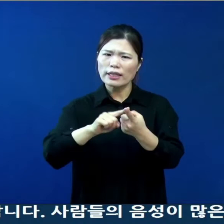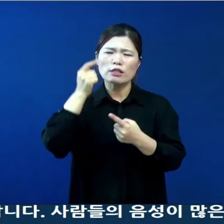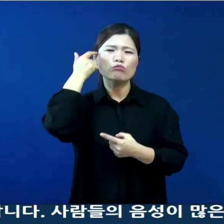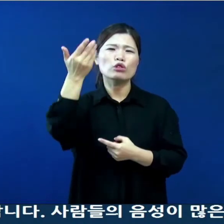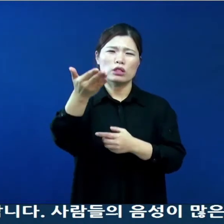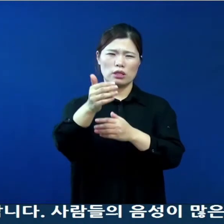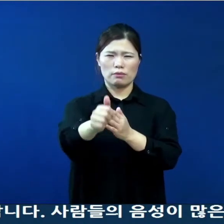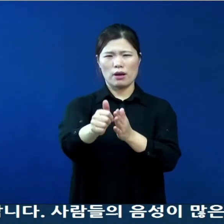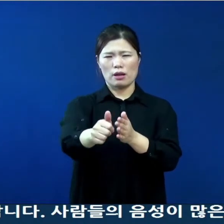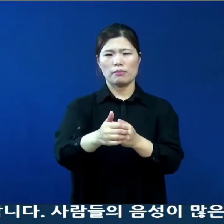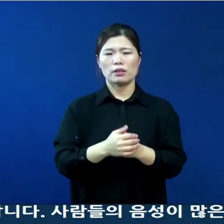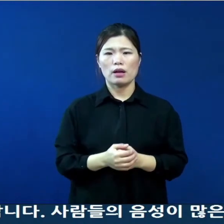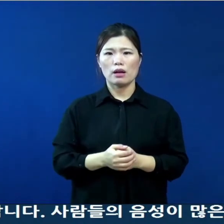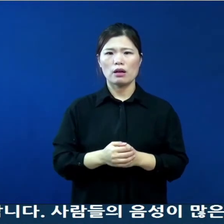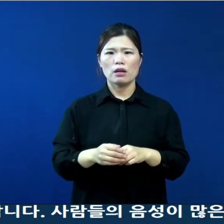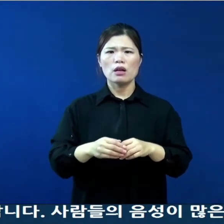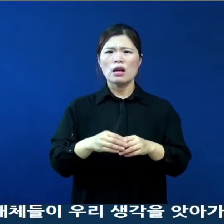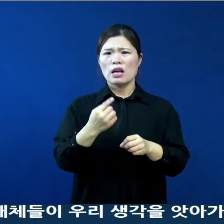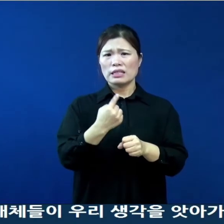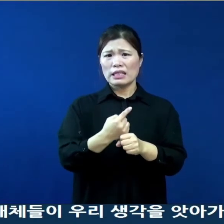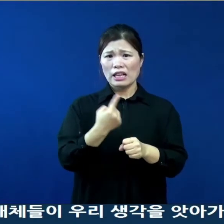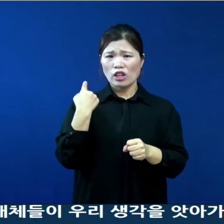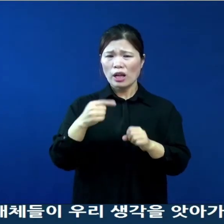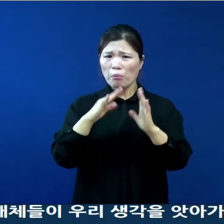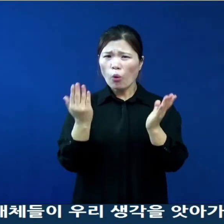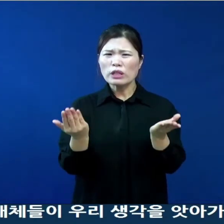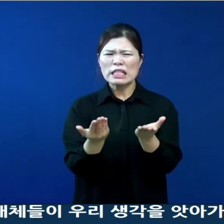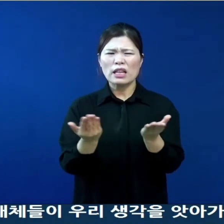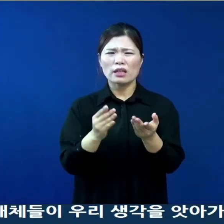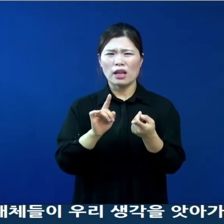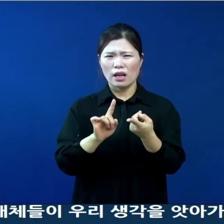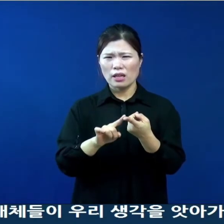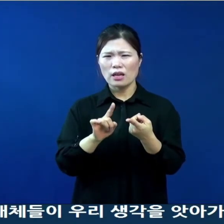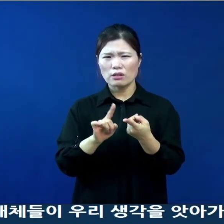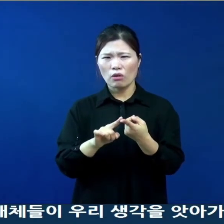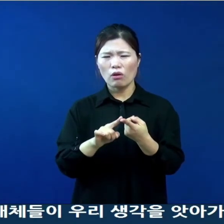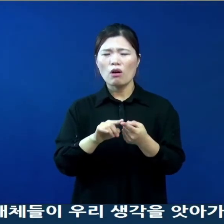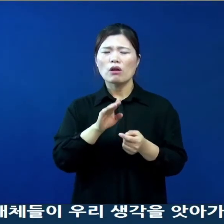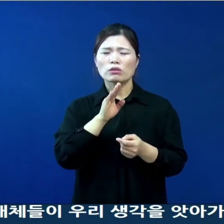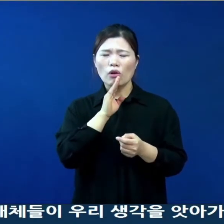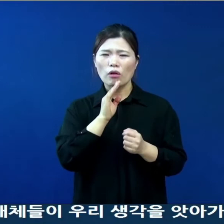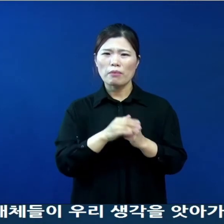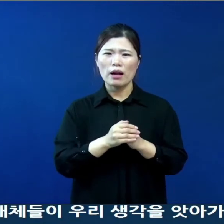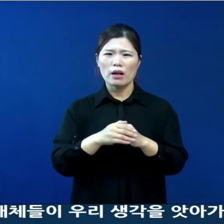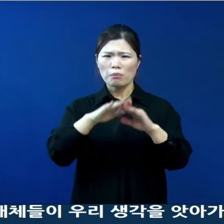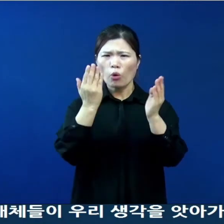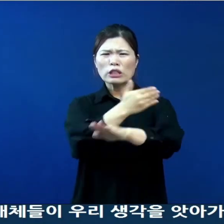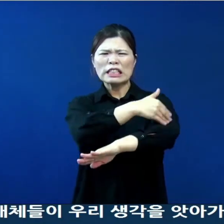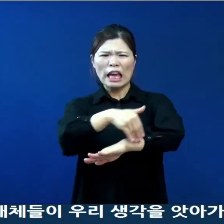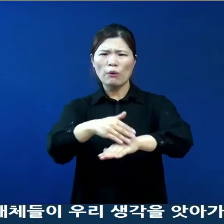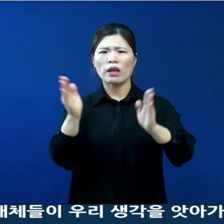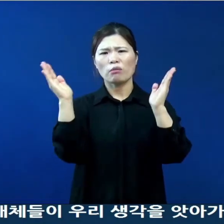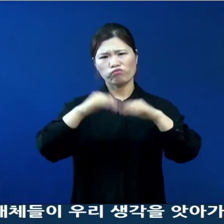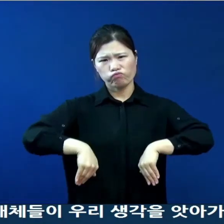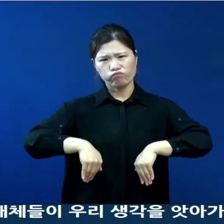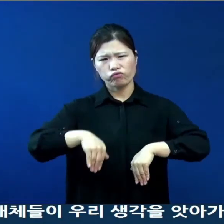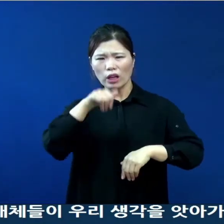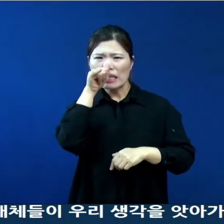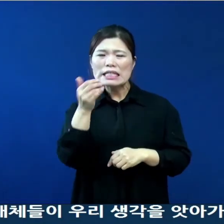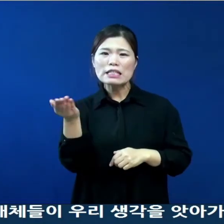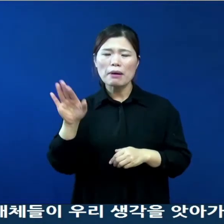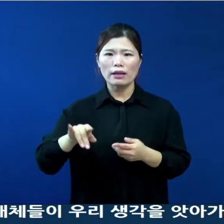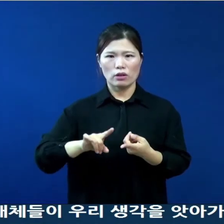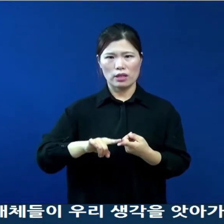계획들을 무산시킴으로써 하나님께서 한 번도 가보지 않은 새로운 길을 걷게 하심으로 우리에게 주셨던 메시지가